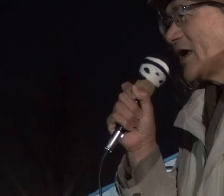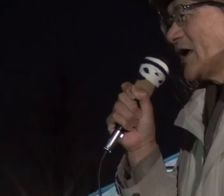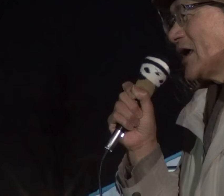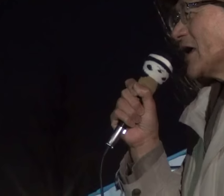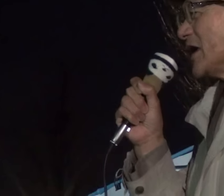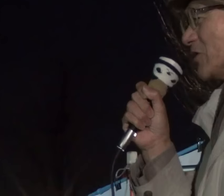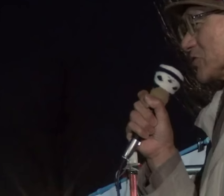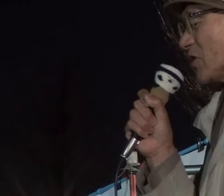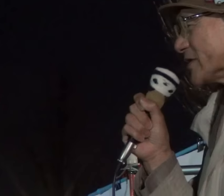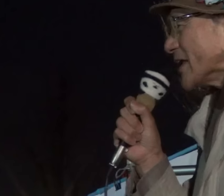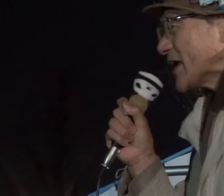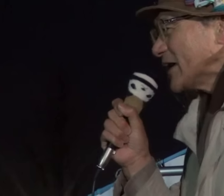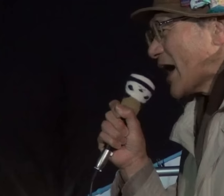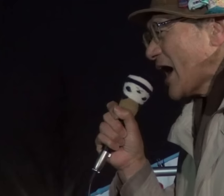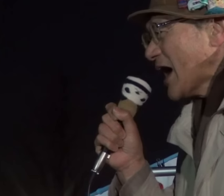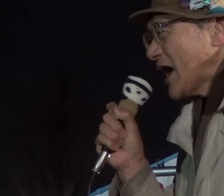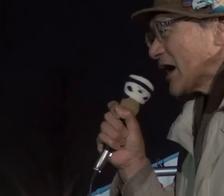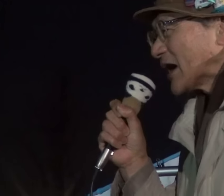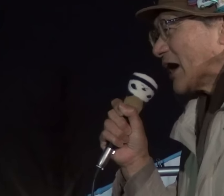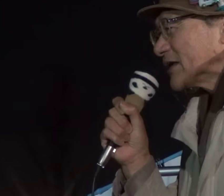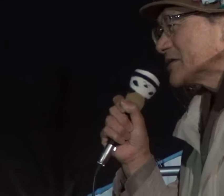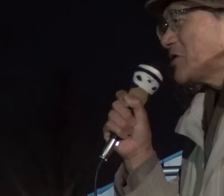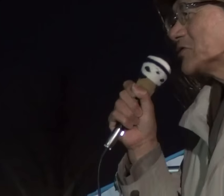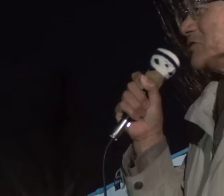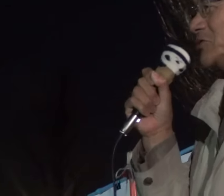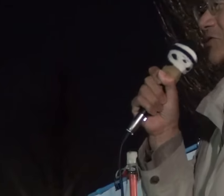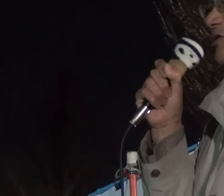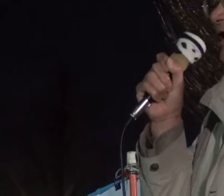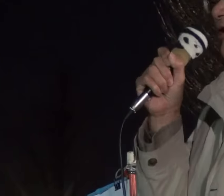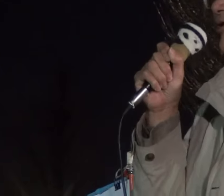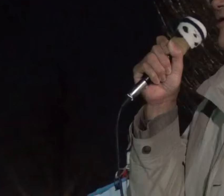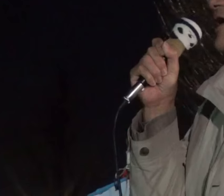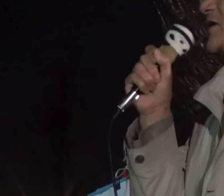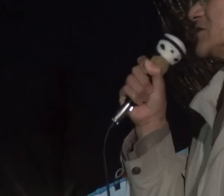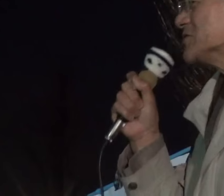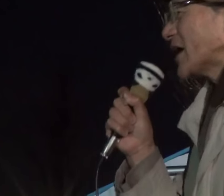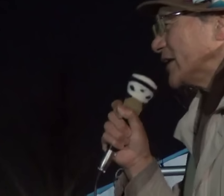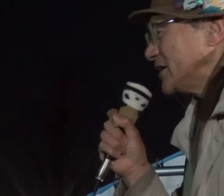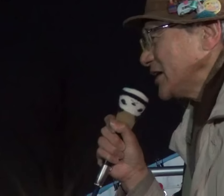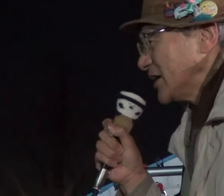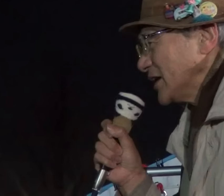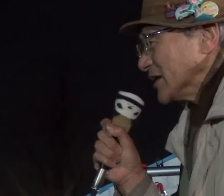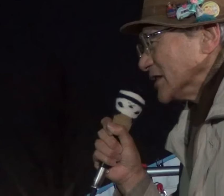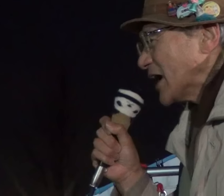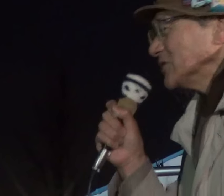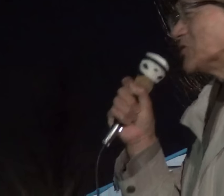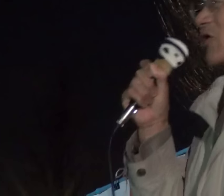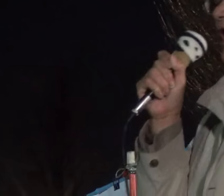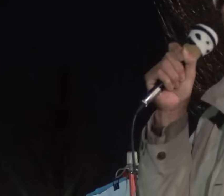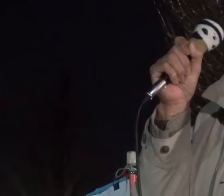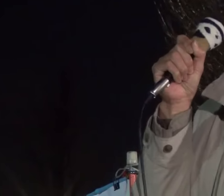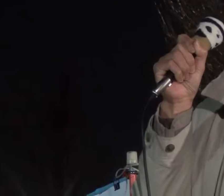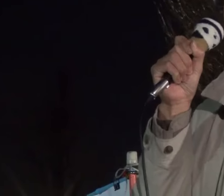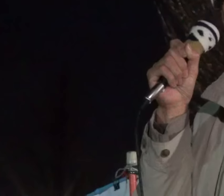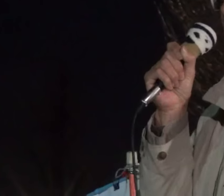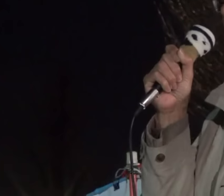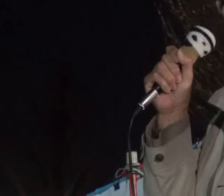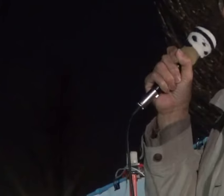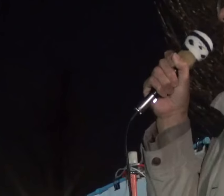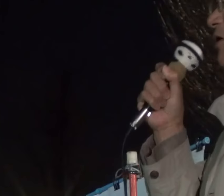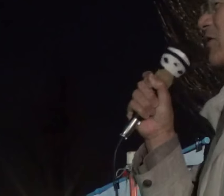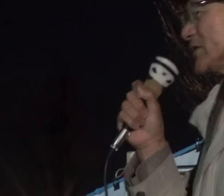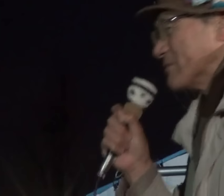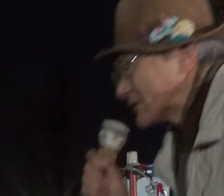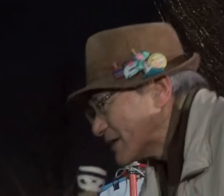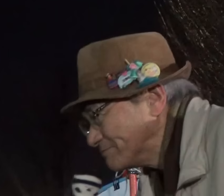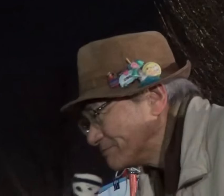て与党政権が勝たせようというこの決起集会になんと閣僚が一